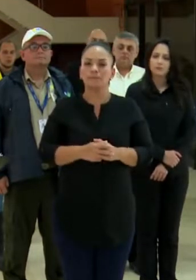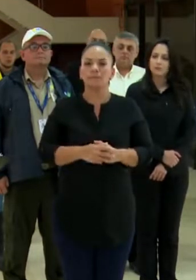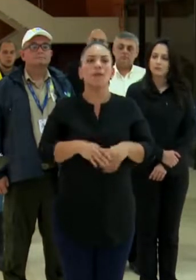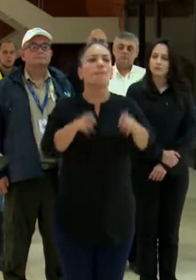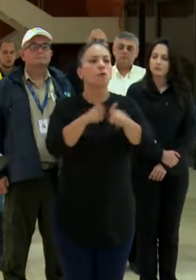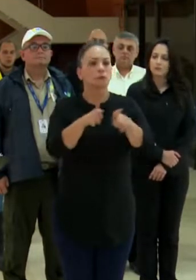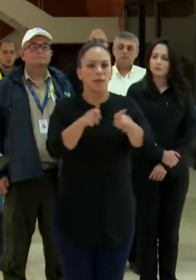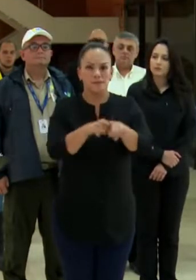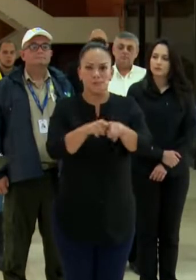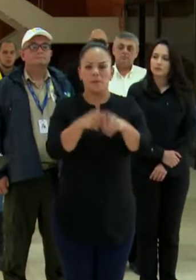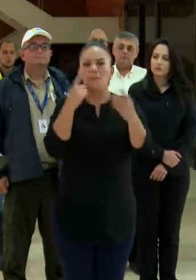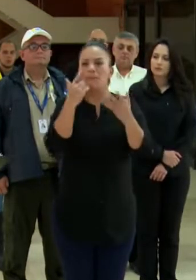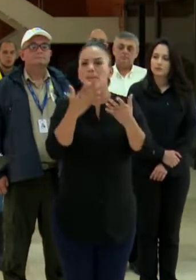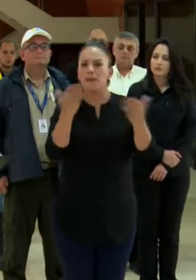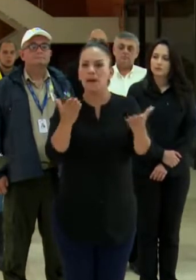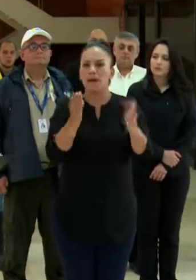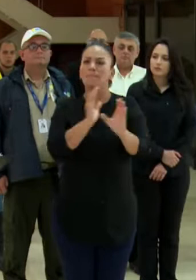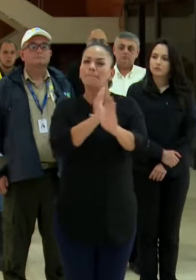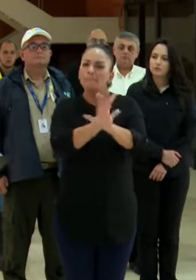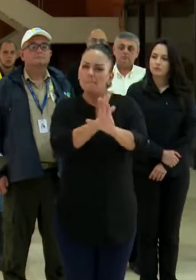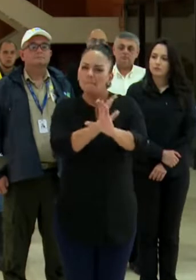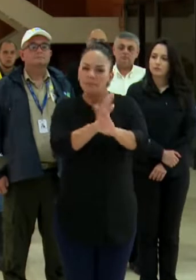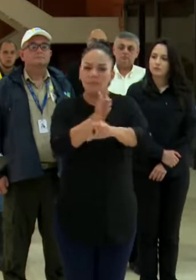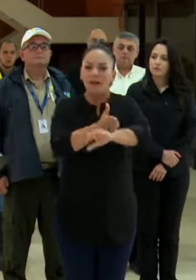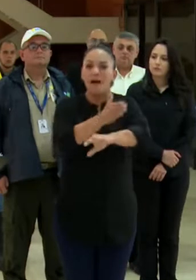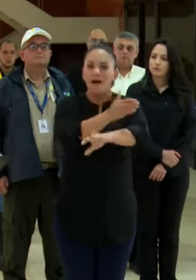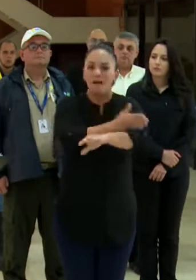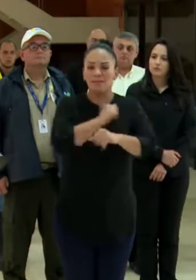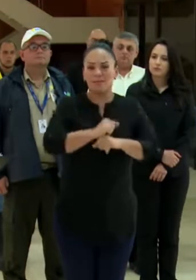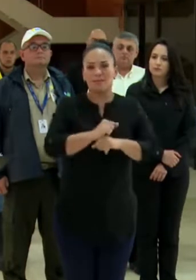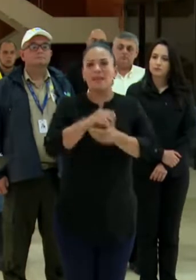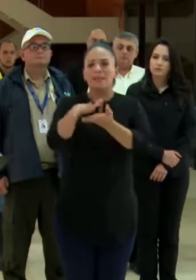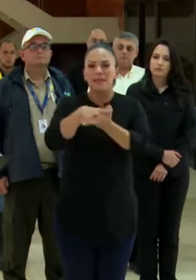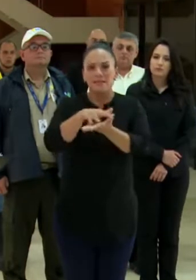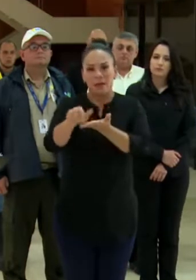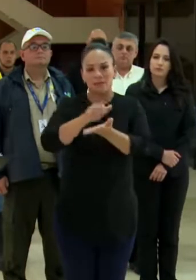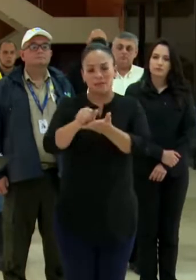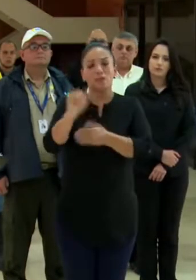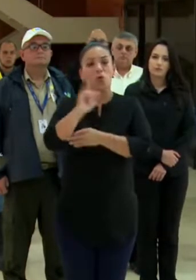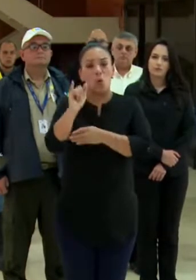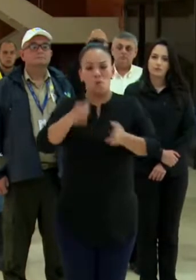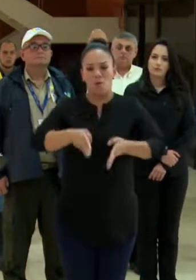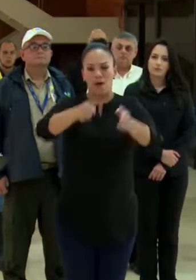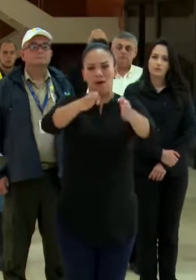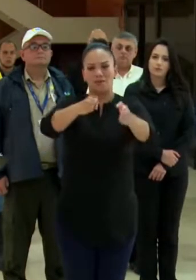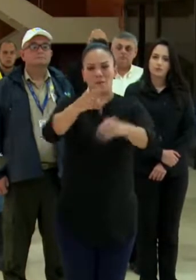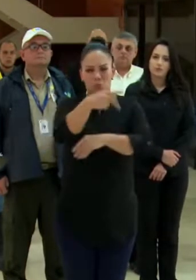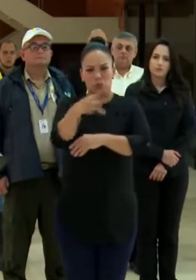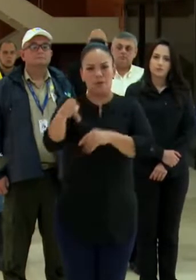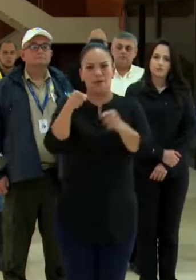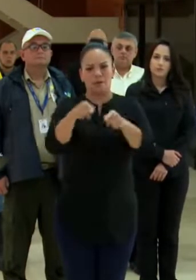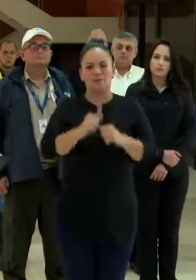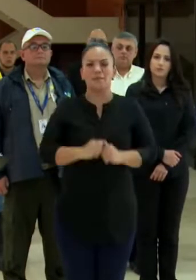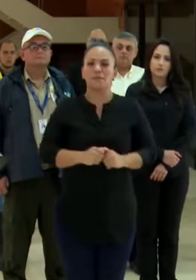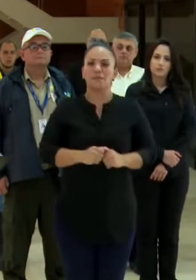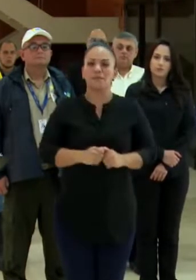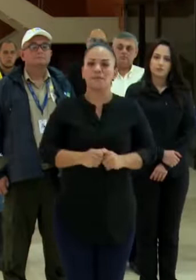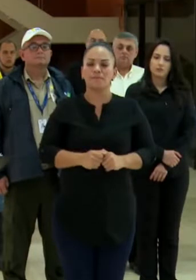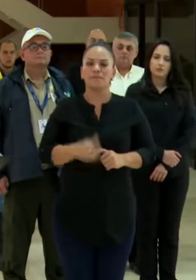para vacunar, para prevenir desastres como los que vimos en Cambronero. Existe una